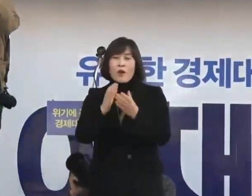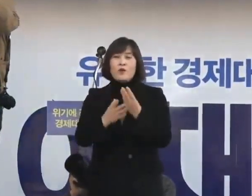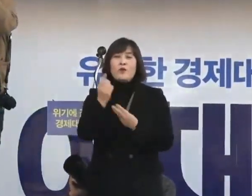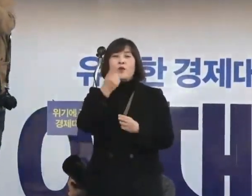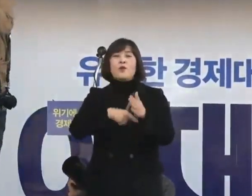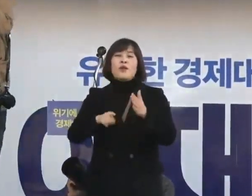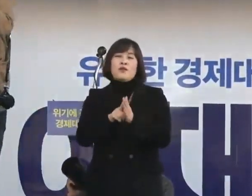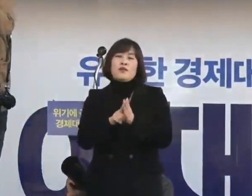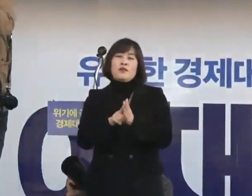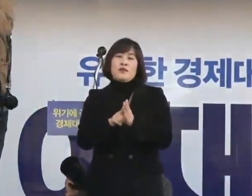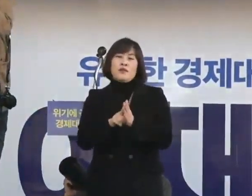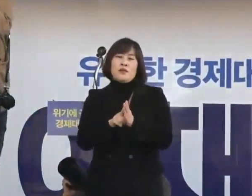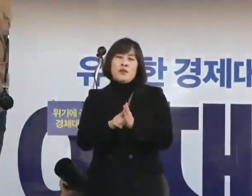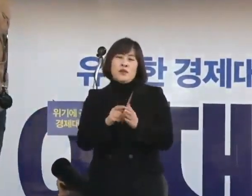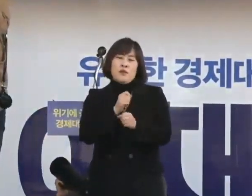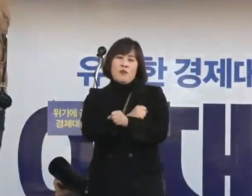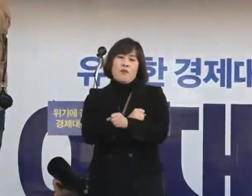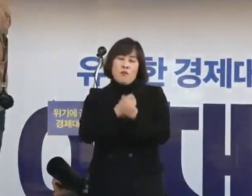위해서 싸우셨습니다.